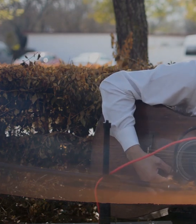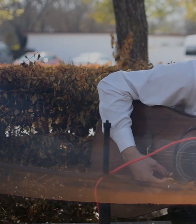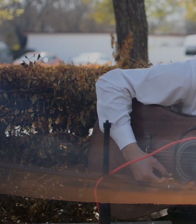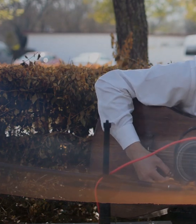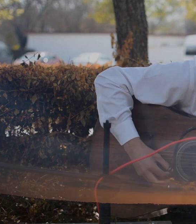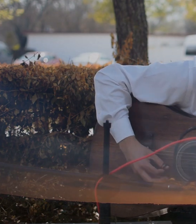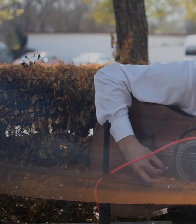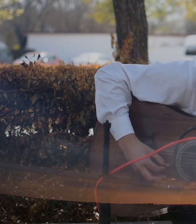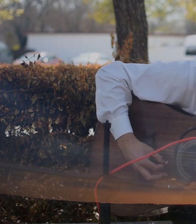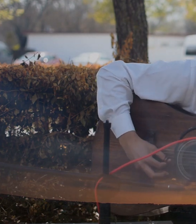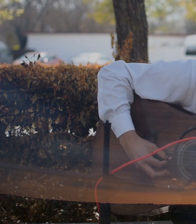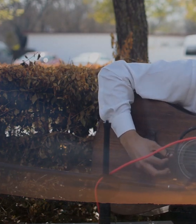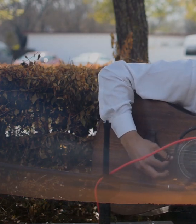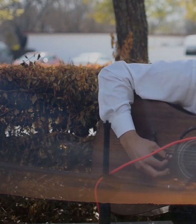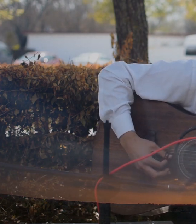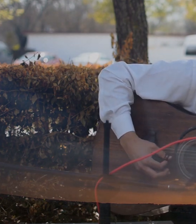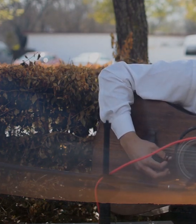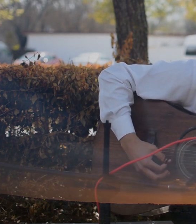no más